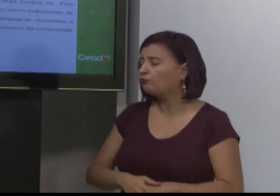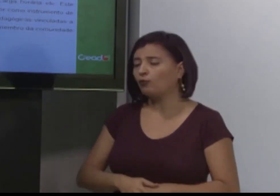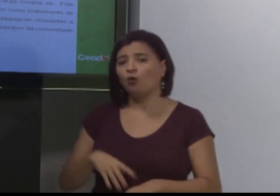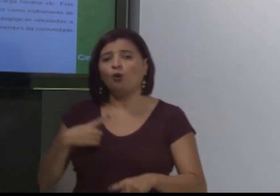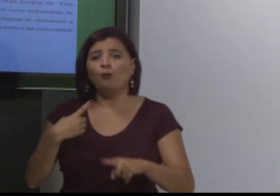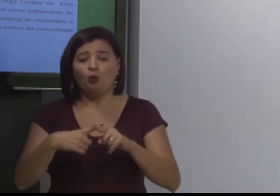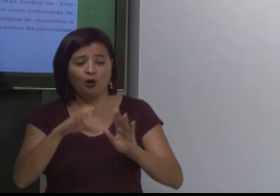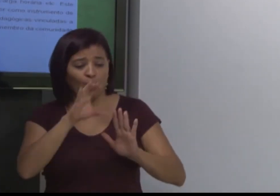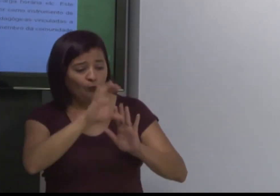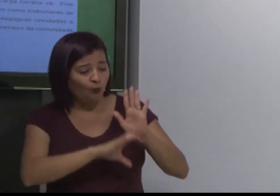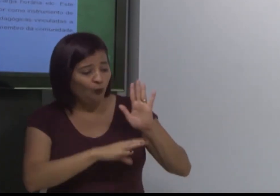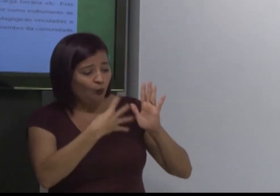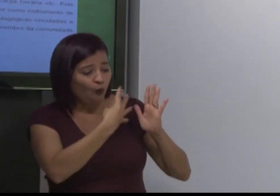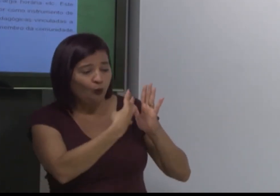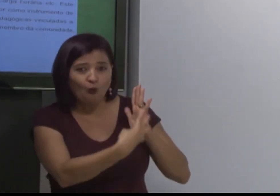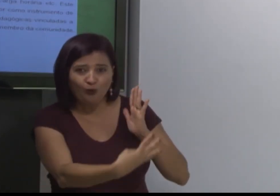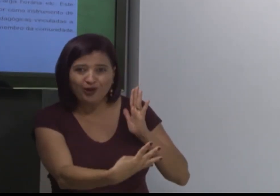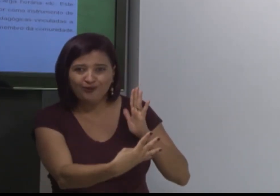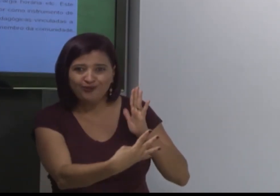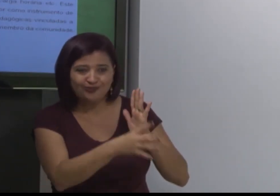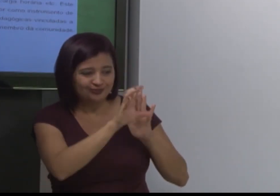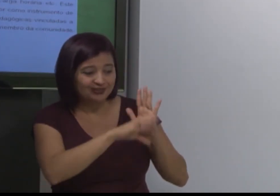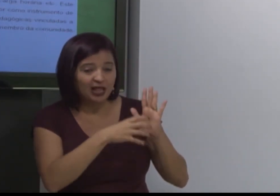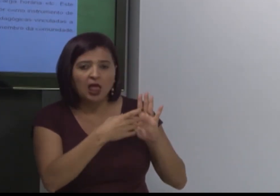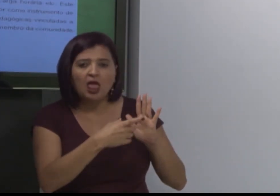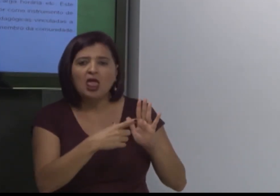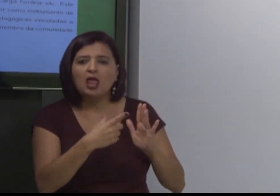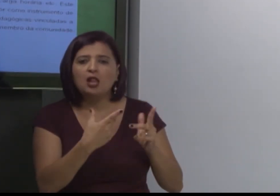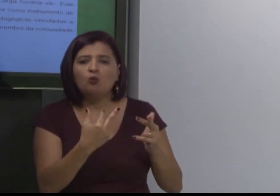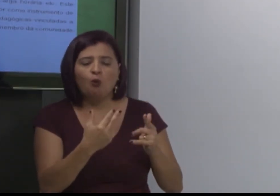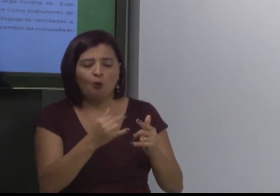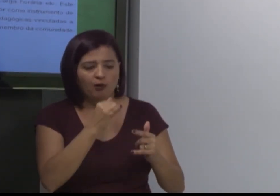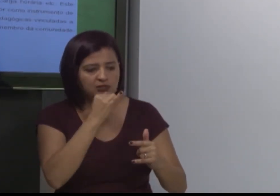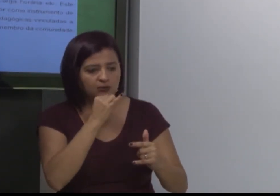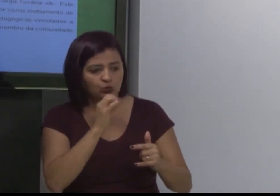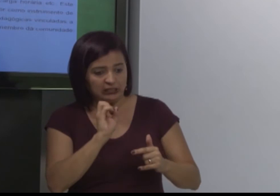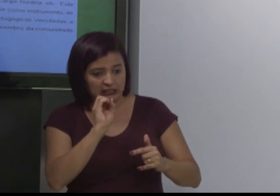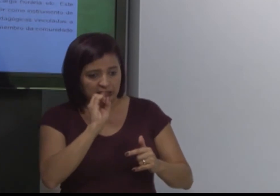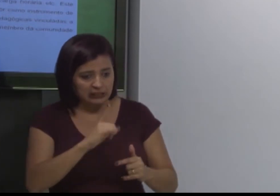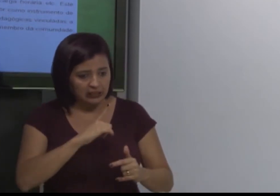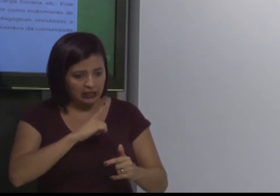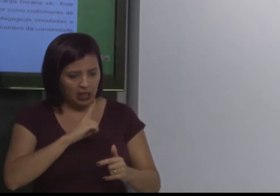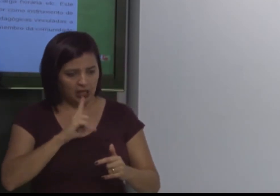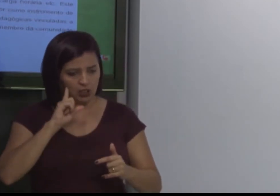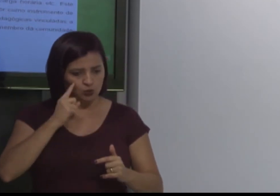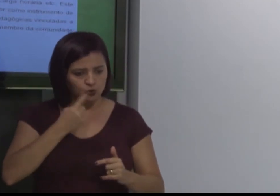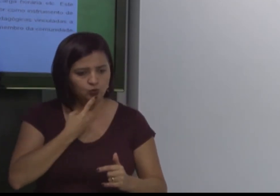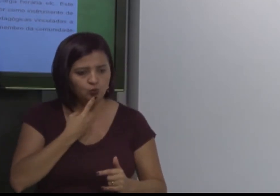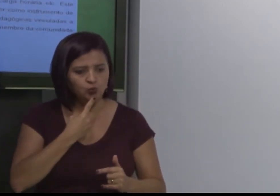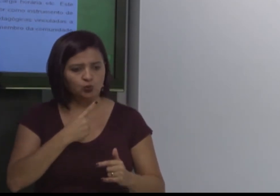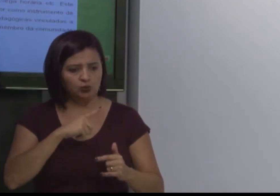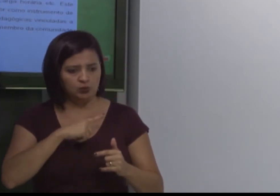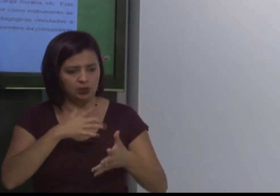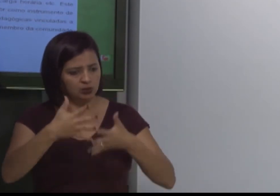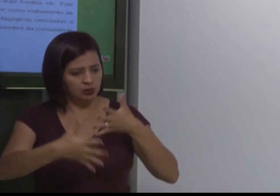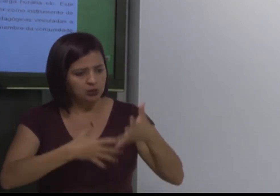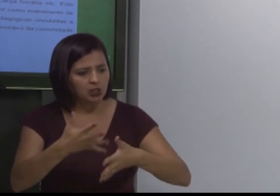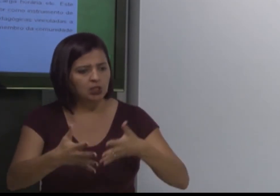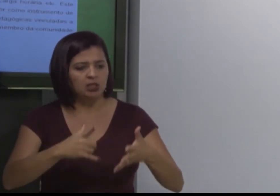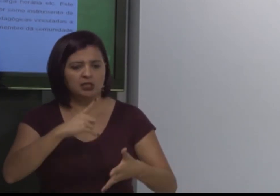O currículo, ele é como... Vou exemplificar. O surdo utiliza a língua de sinais,